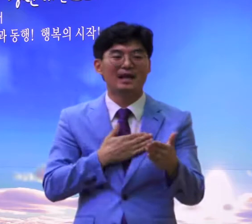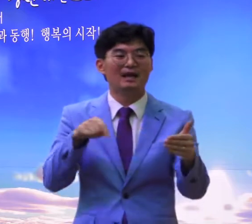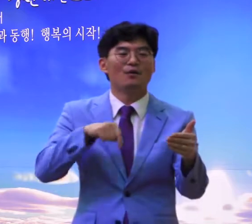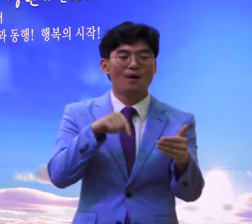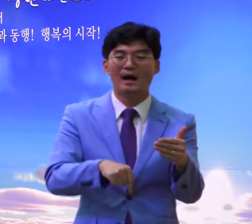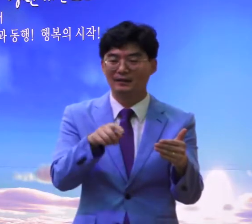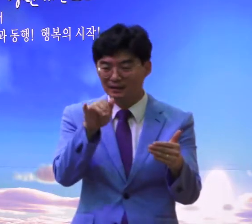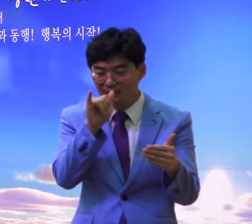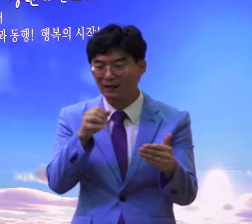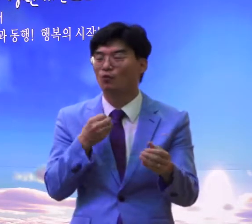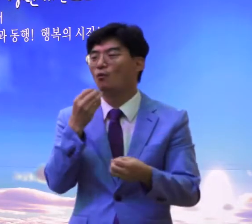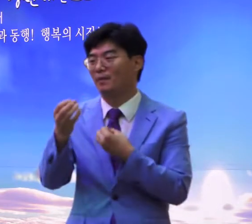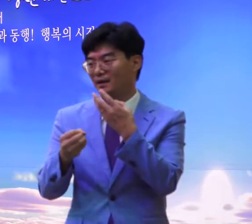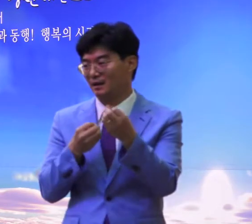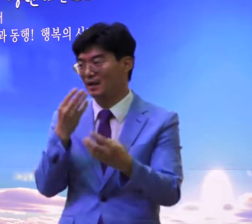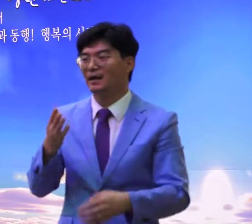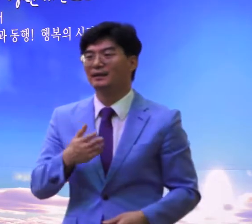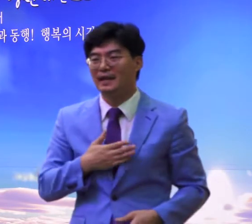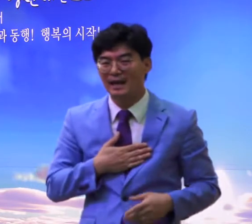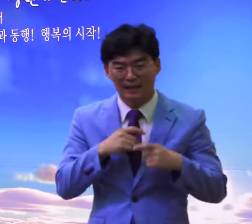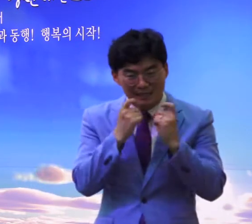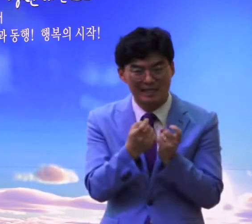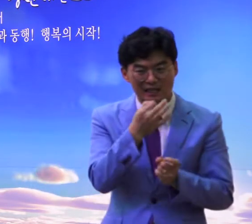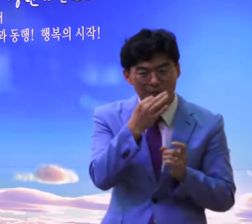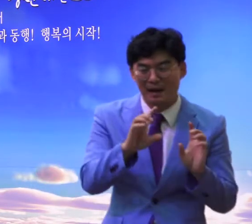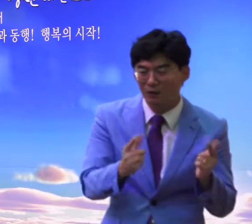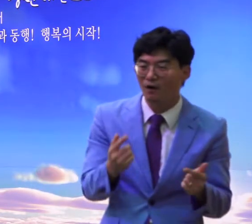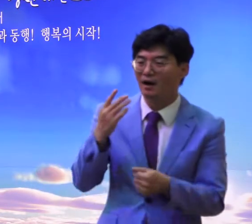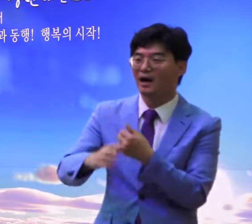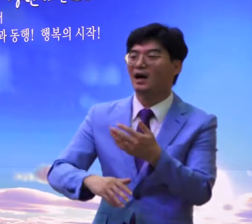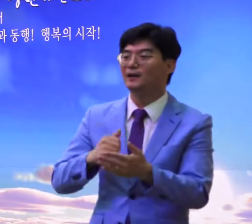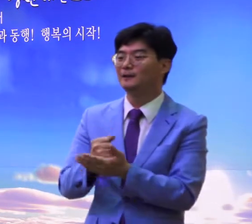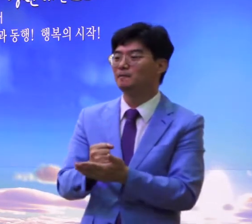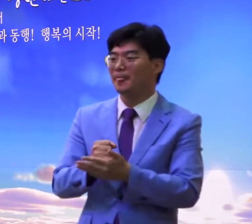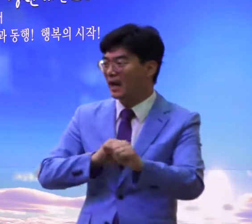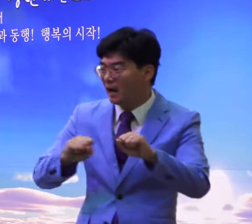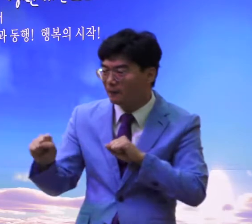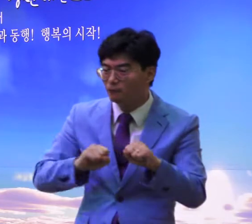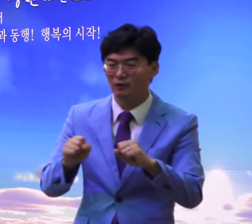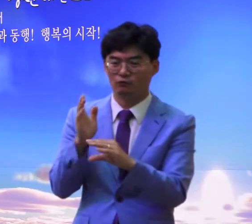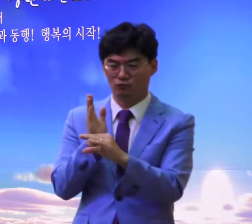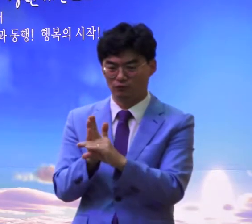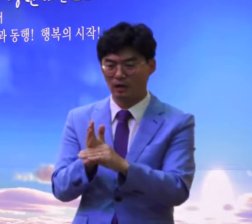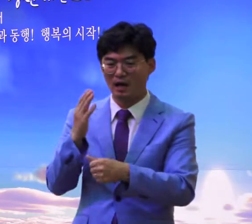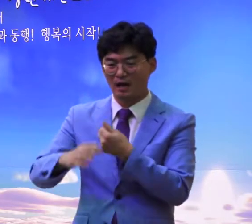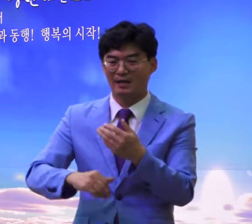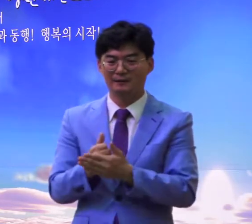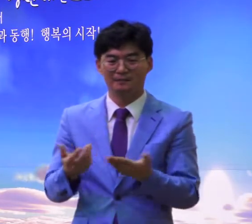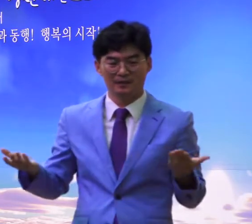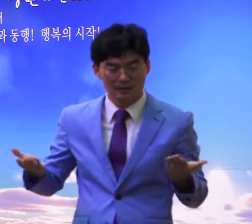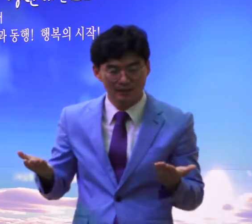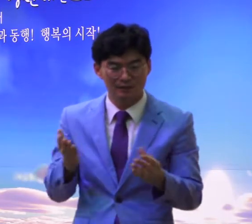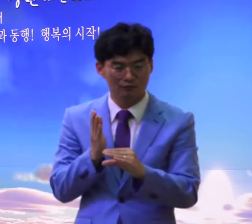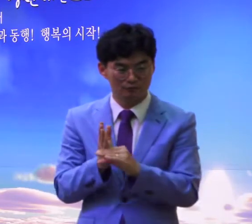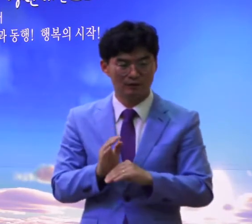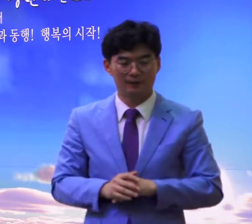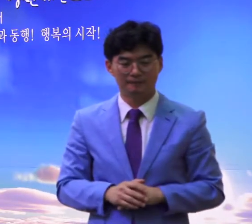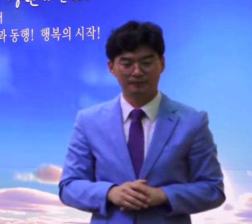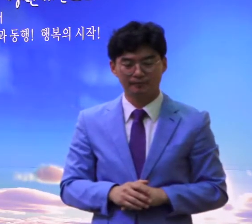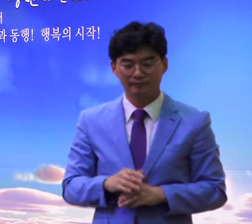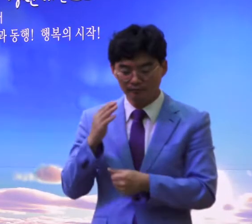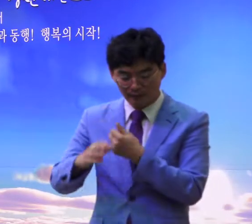그 믿음이 있으면 우리 하나님께 순종할 수 있게 됩니다. 그리고 그렇게 순종할 때 하나님께서